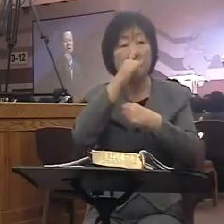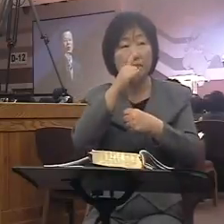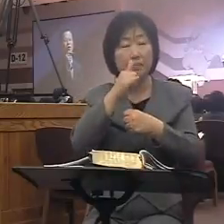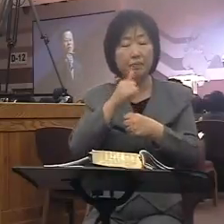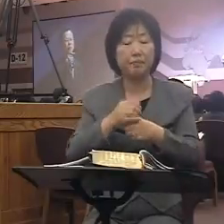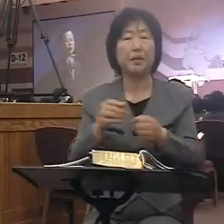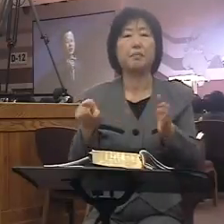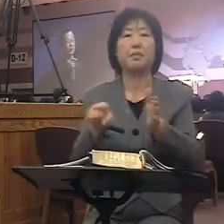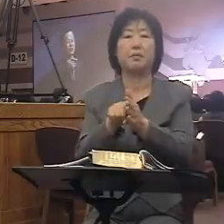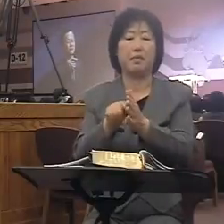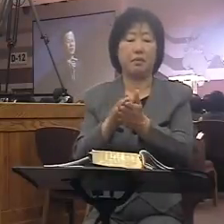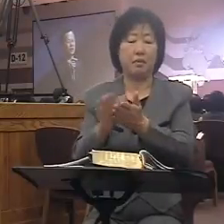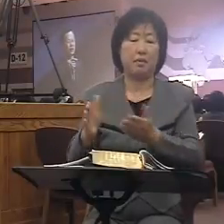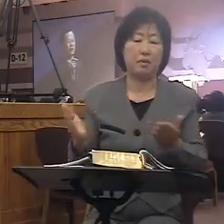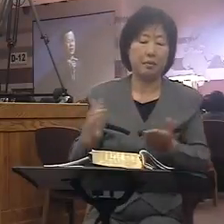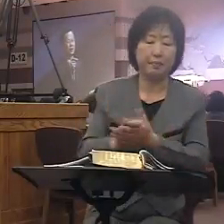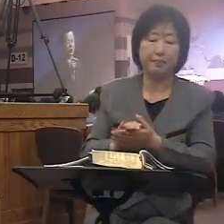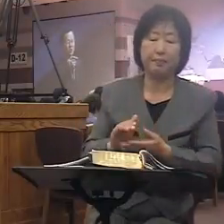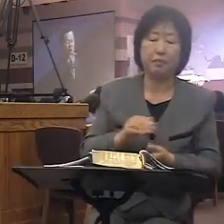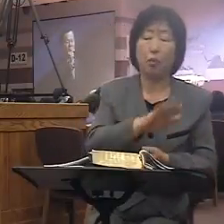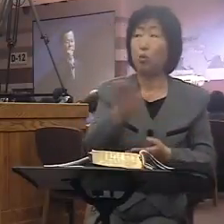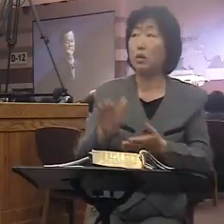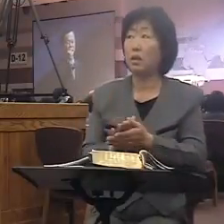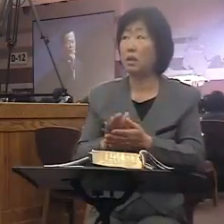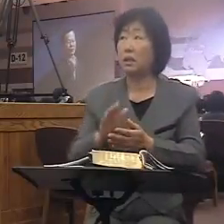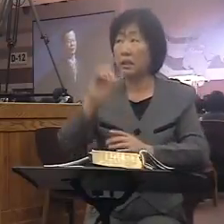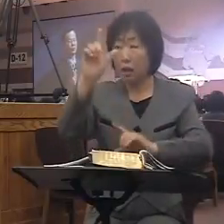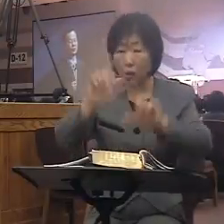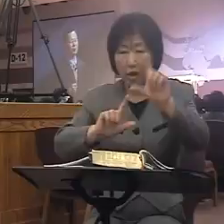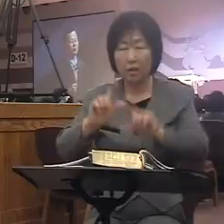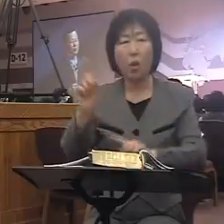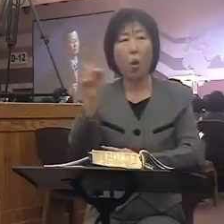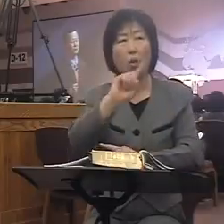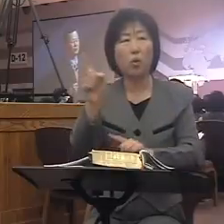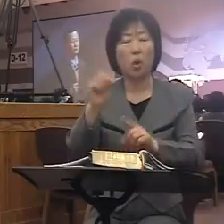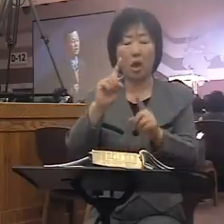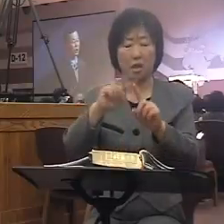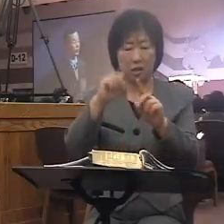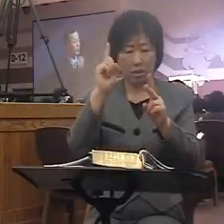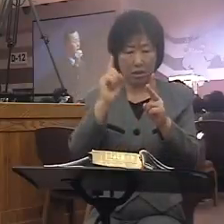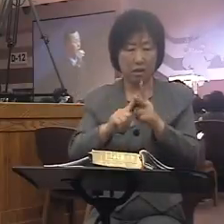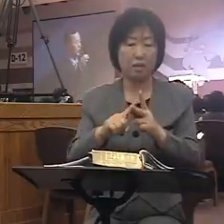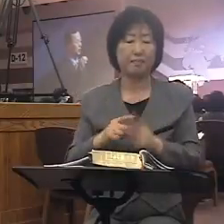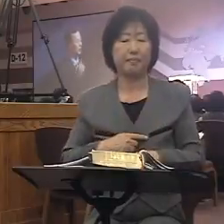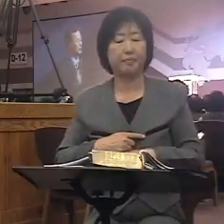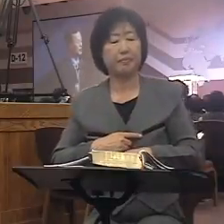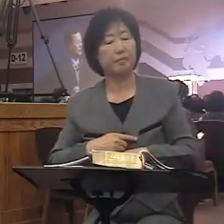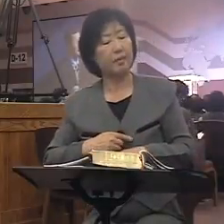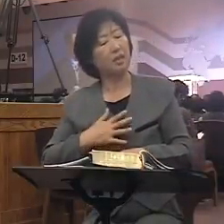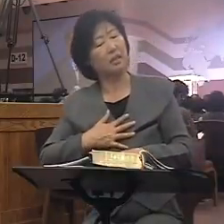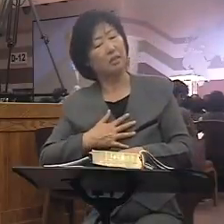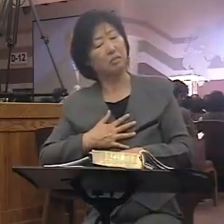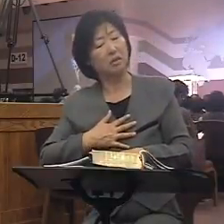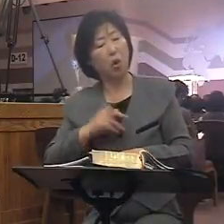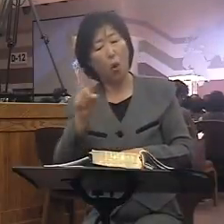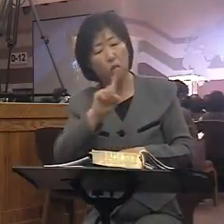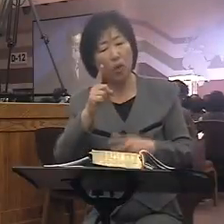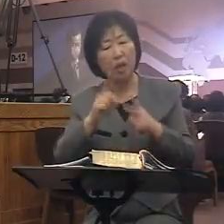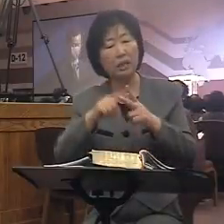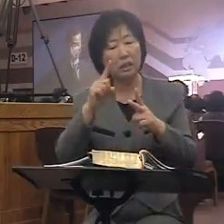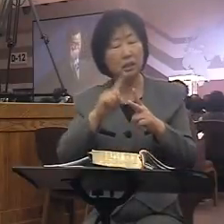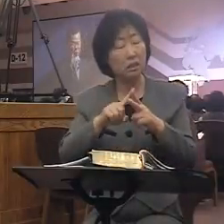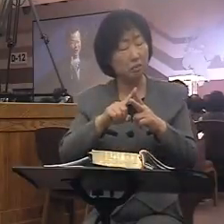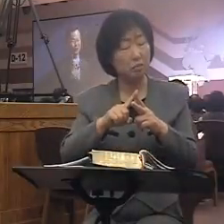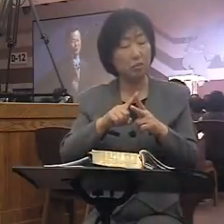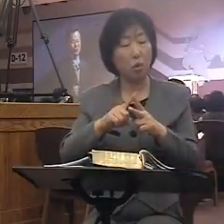우리를 찾아오시는 분이 되십니다. 여러분, 상황이 어떠하든지, 컨디션이 어떠하든지, 오늘